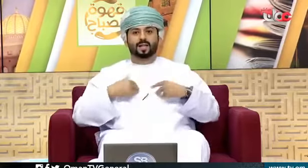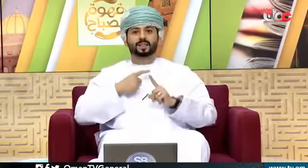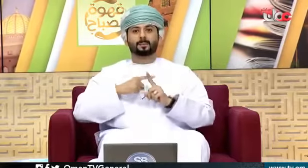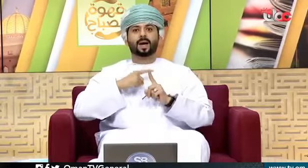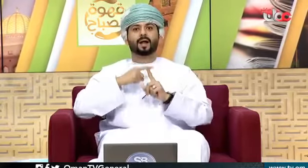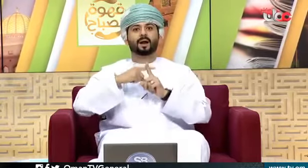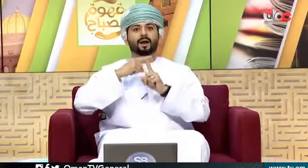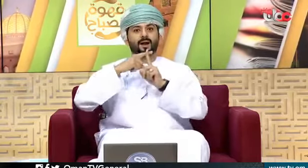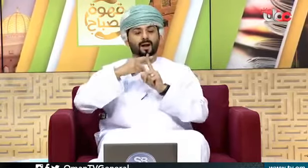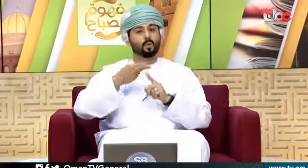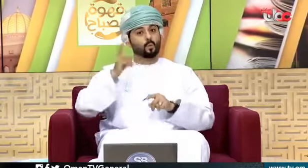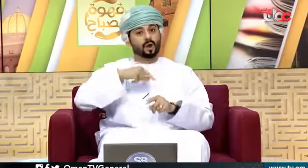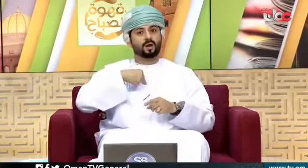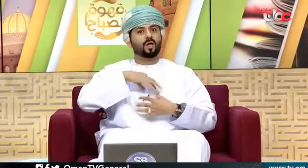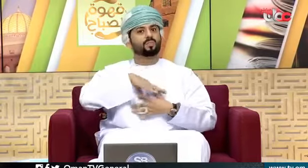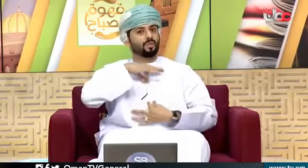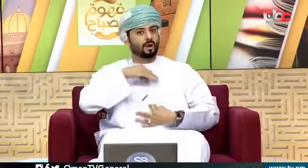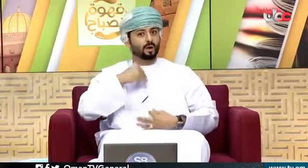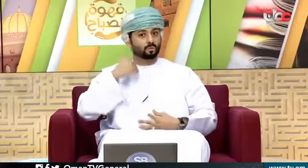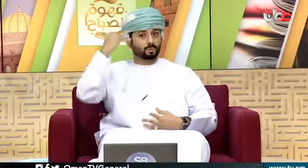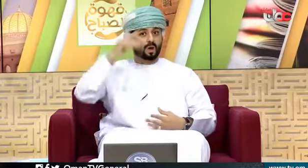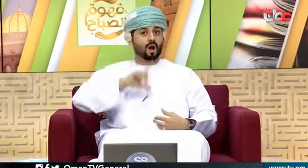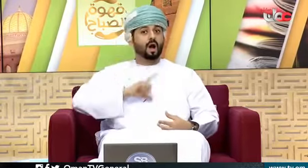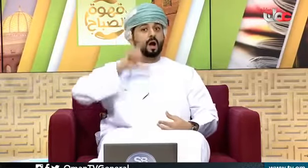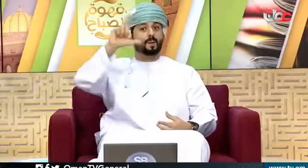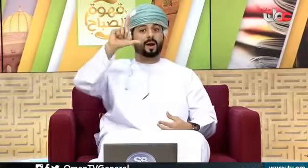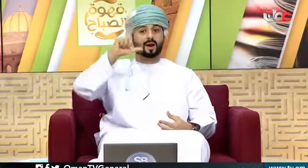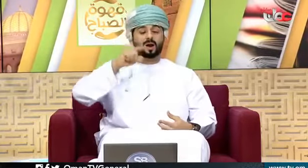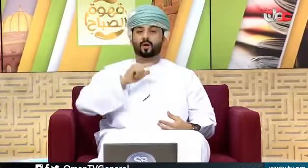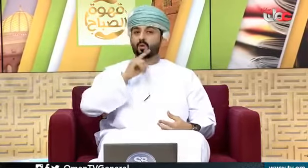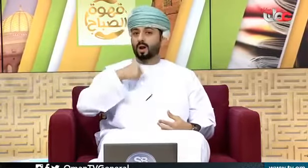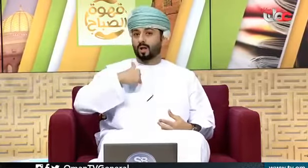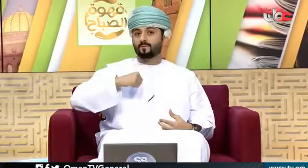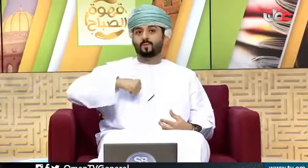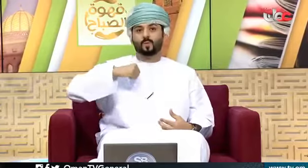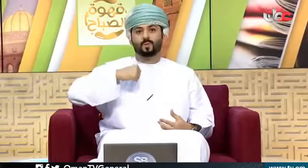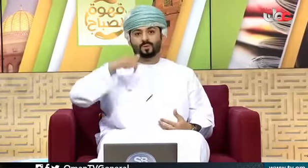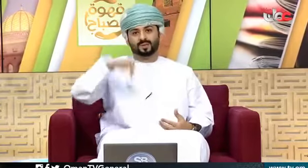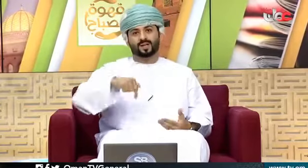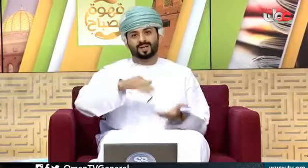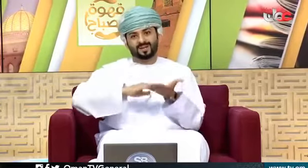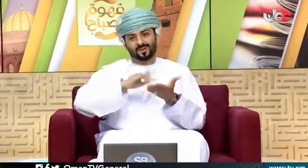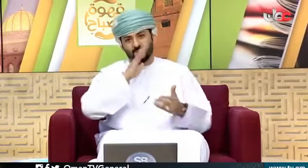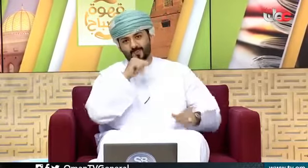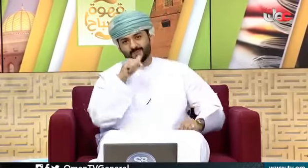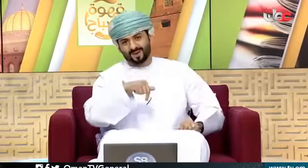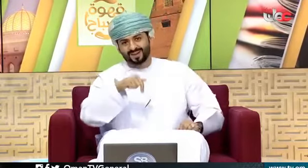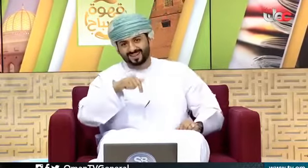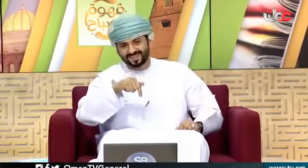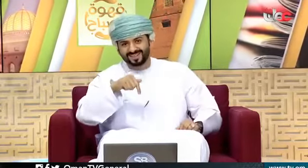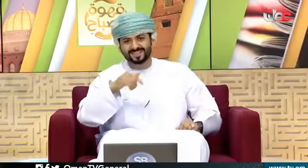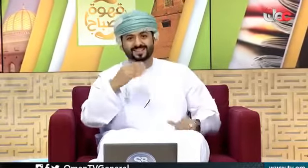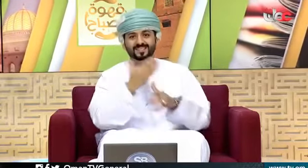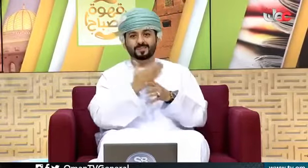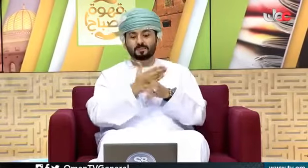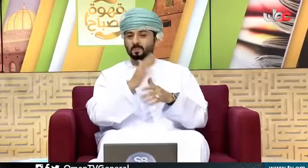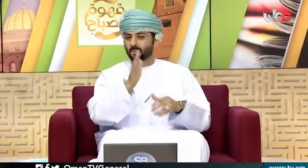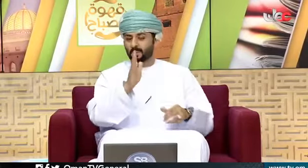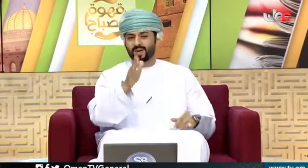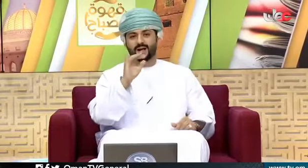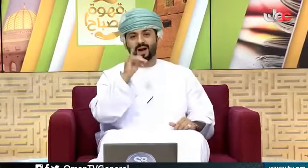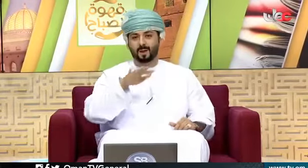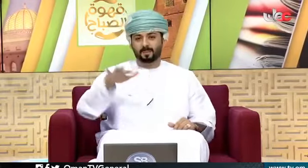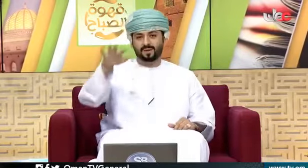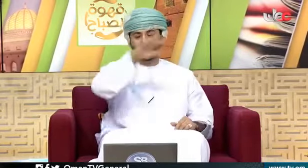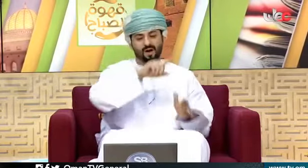عام. نحن أيضا هذا يشكل لنا إيجابية وثقة كبيرة جدا بنا في سلطنة عمان، والحمد